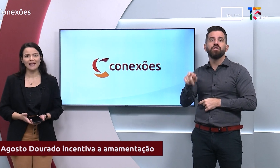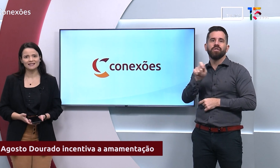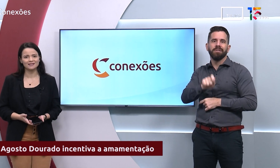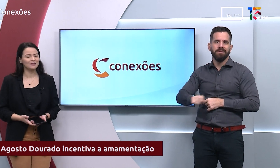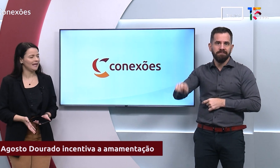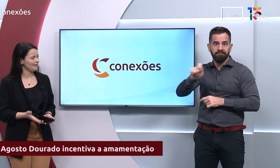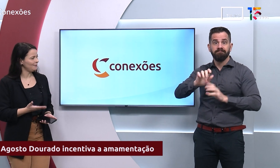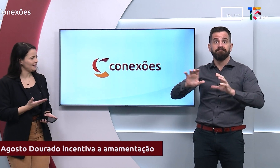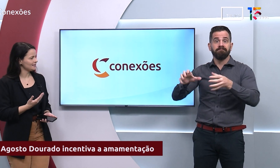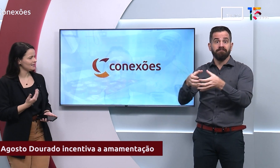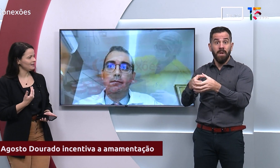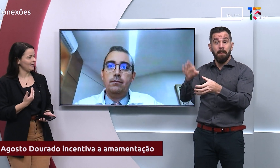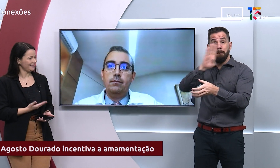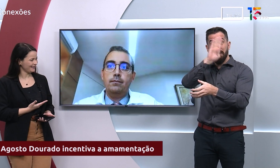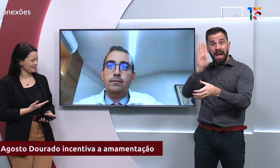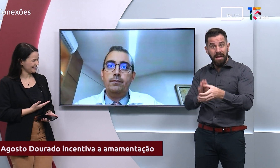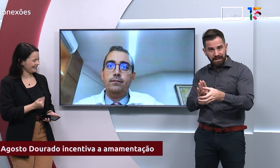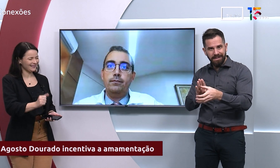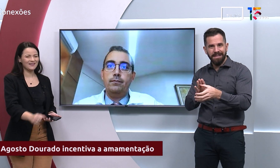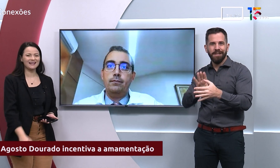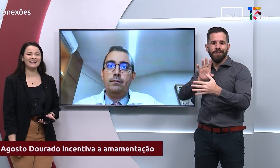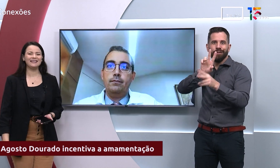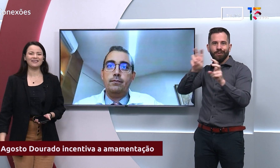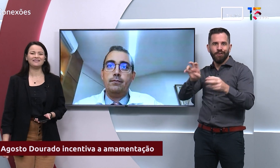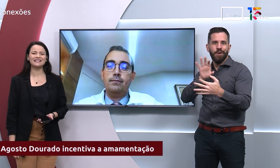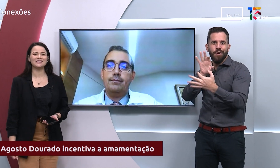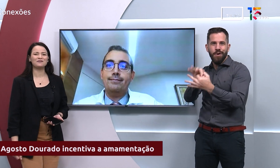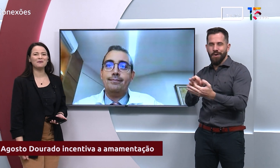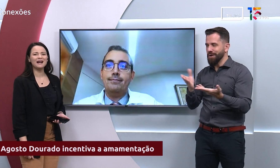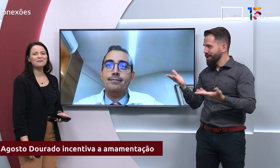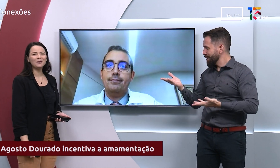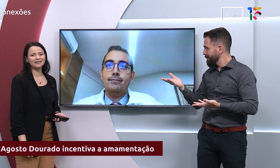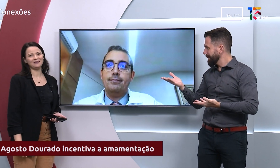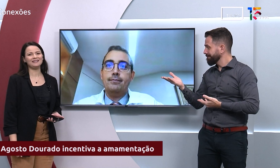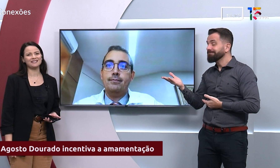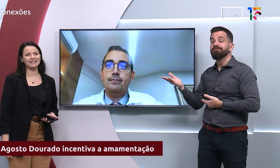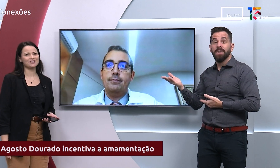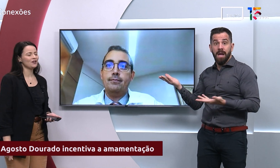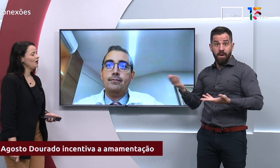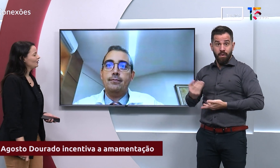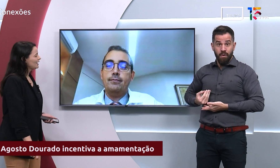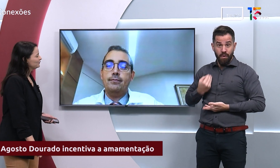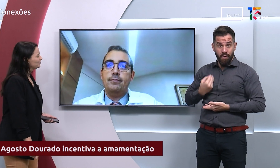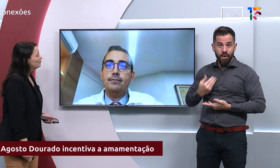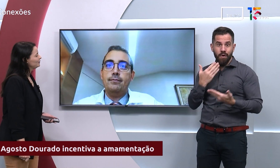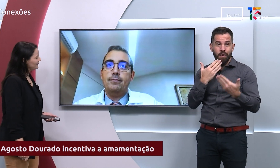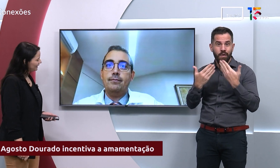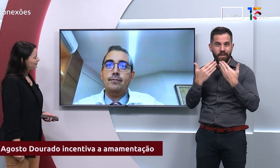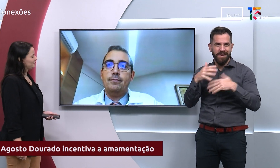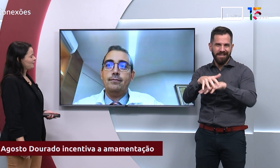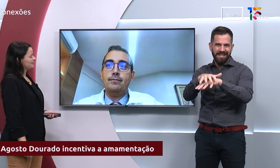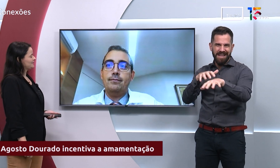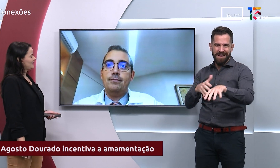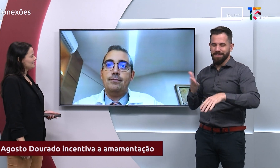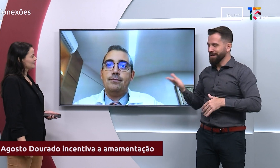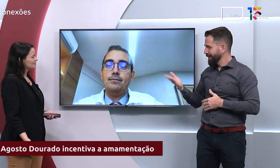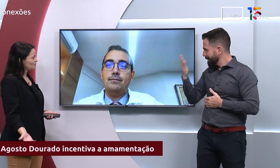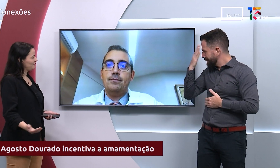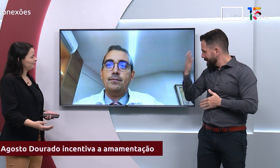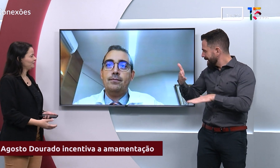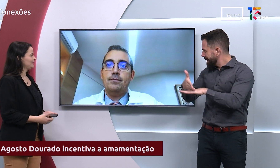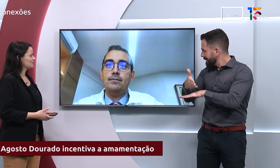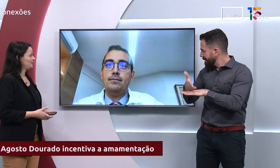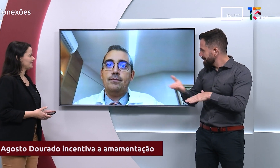Regional Goiás. Ele aparece aqui na nossa tela agora e vai conversar de forma remota com a gente. Olá, doutor, muito obrigada pela sua presença.